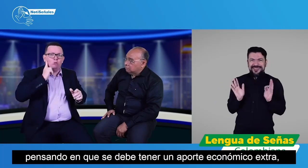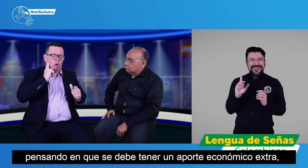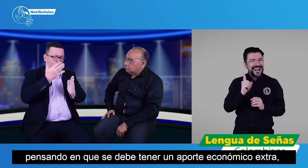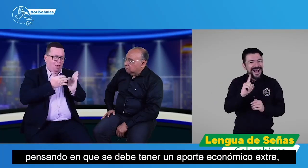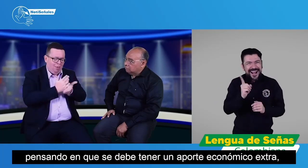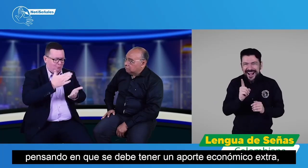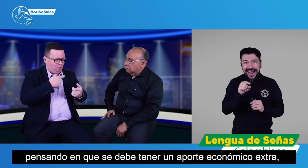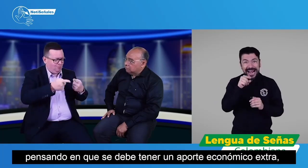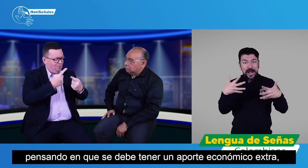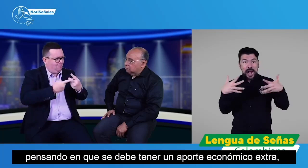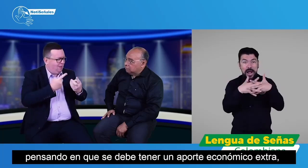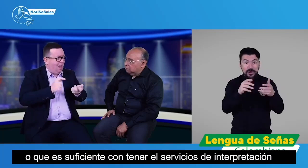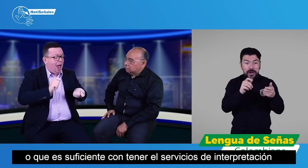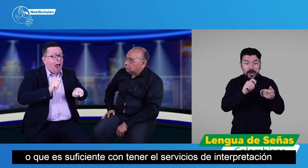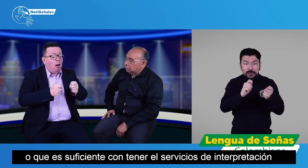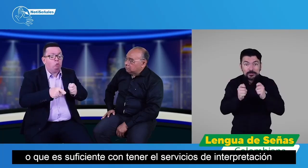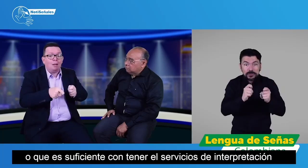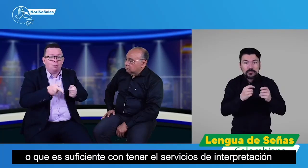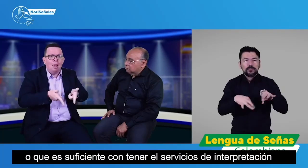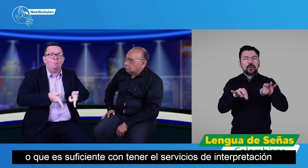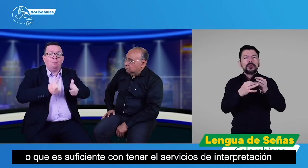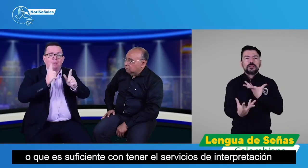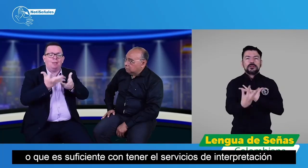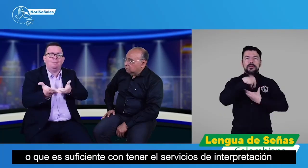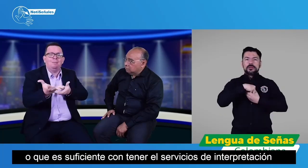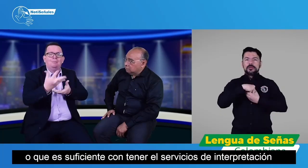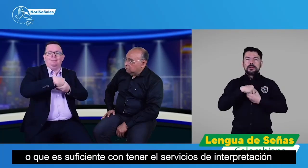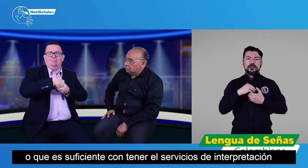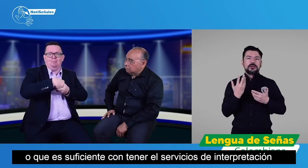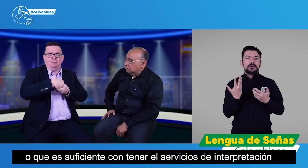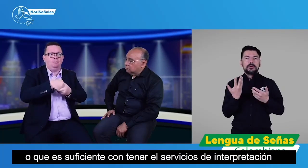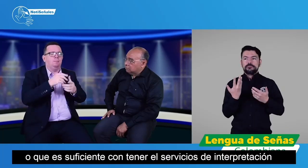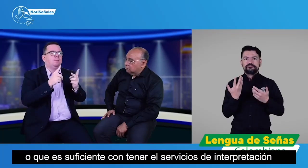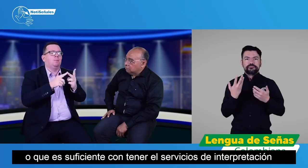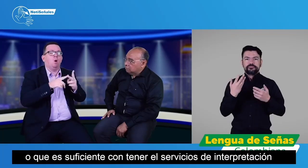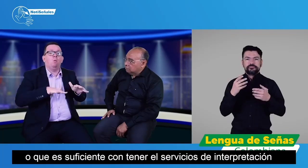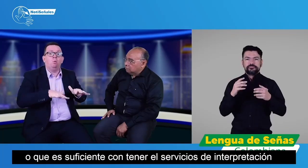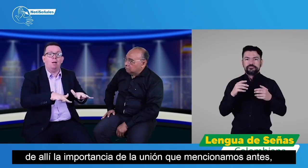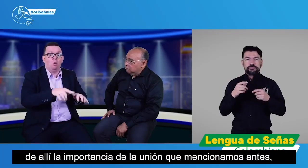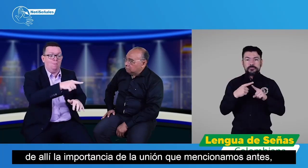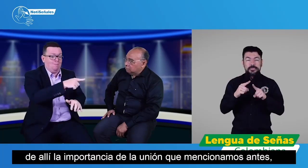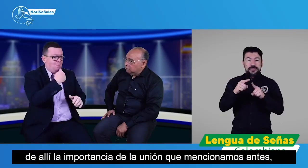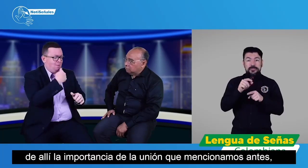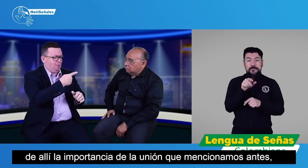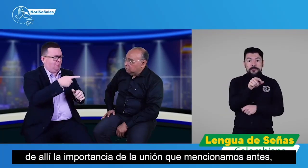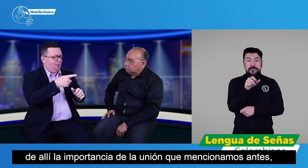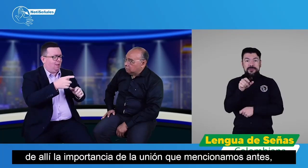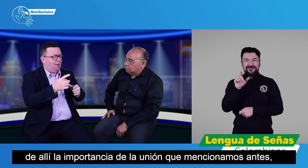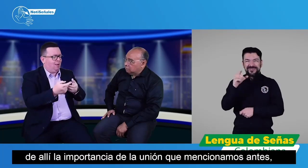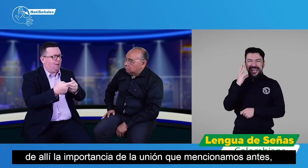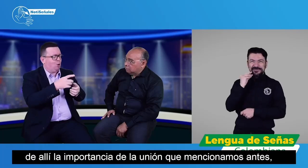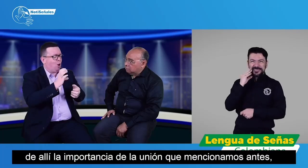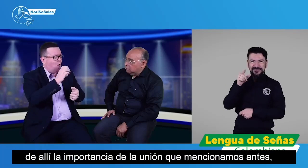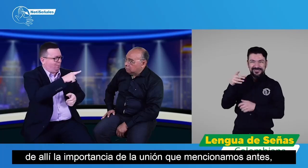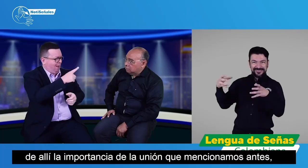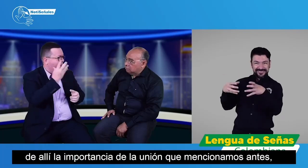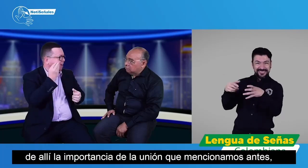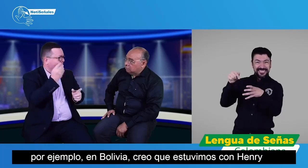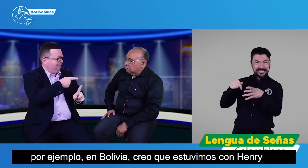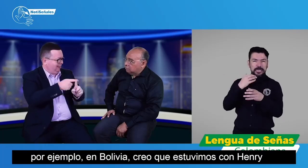aporte económico extra, o que es suficiente contener el servicio de interpretación. De allí la importancia de la unión que mencionamos antes. Por